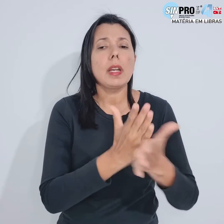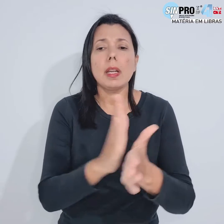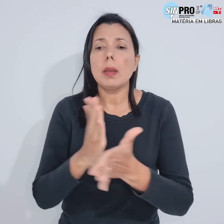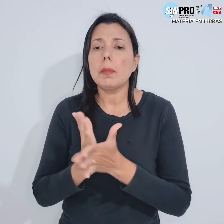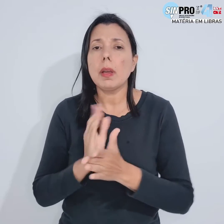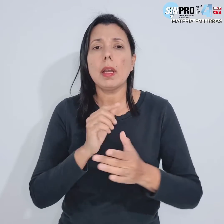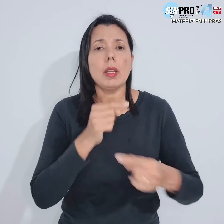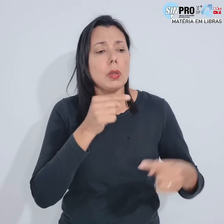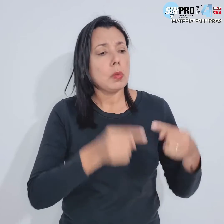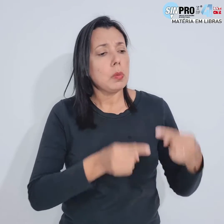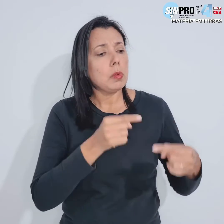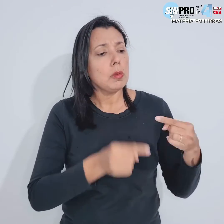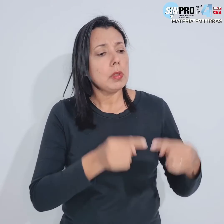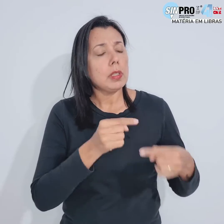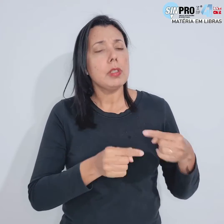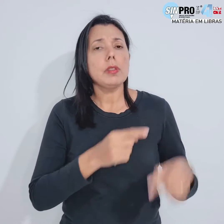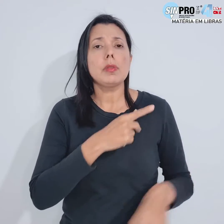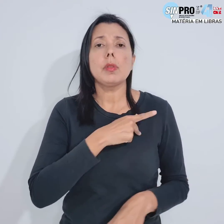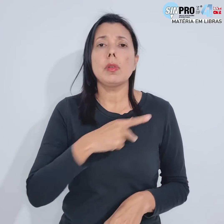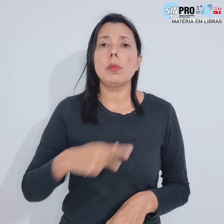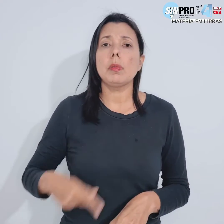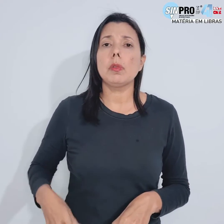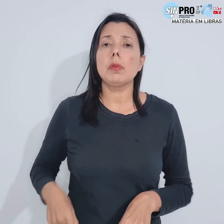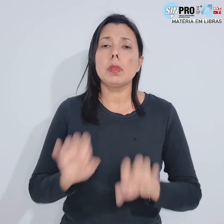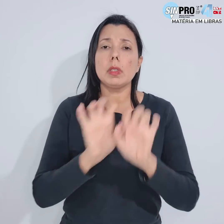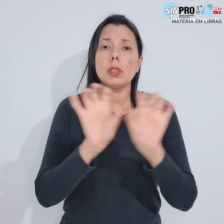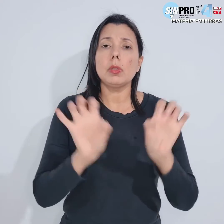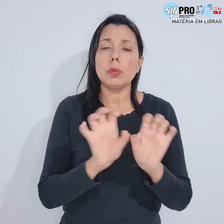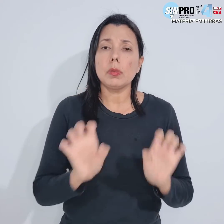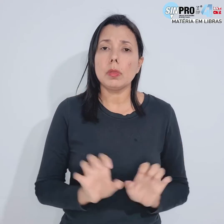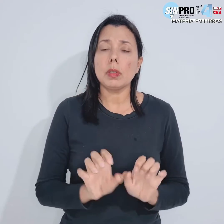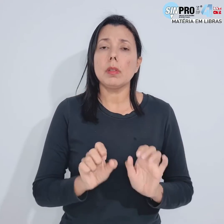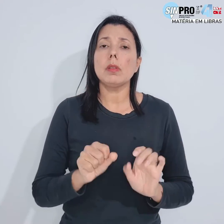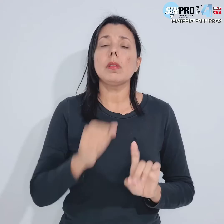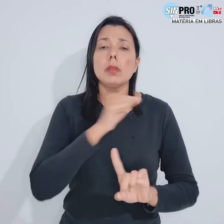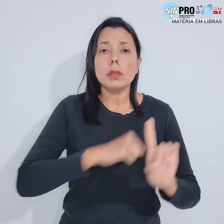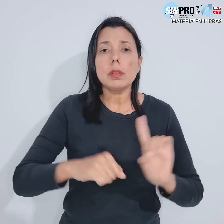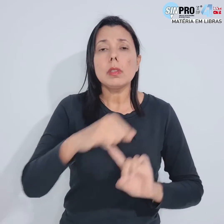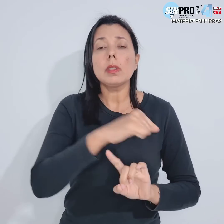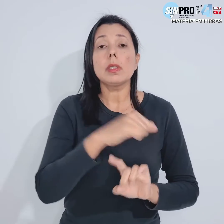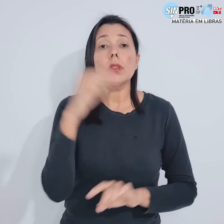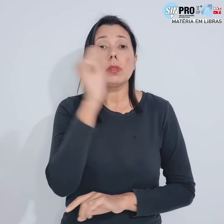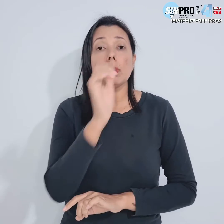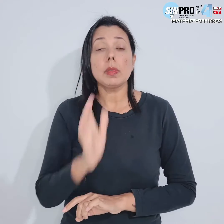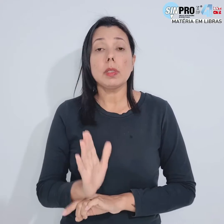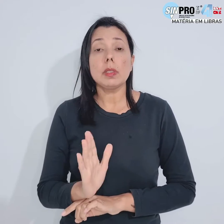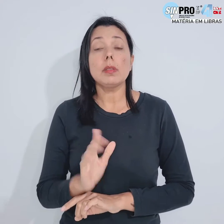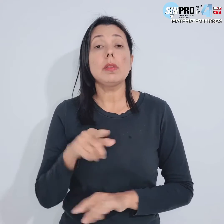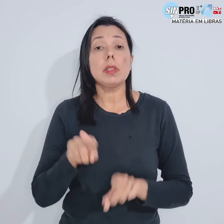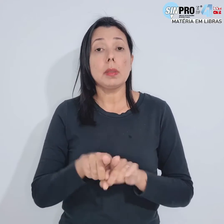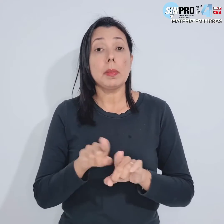desmantelamento da política pública estruturante à sociedade brasileira, com